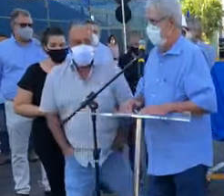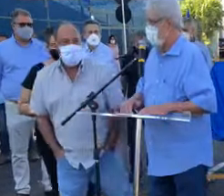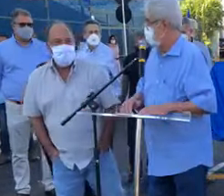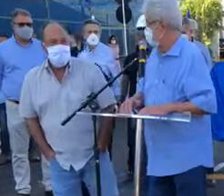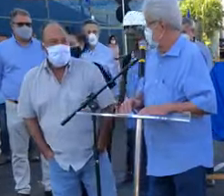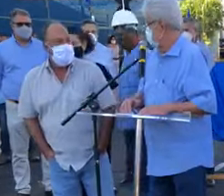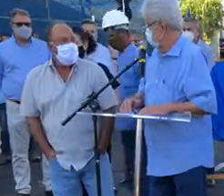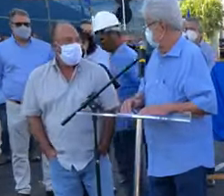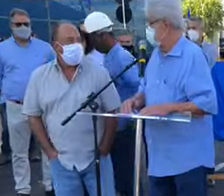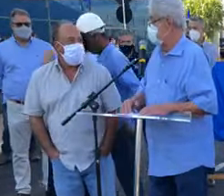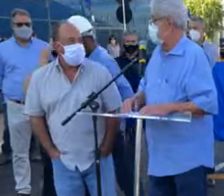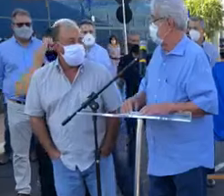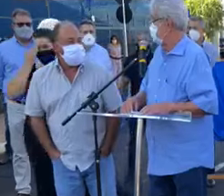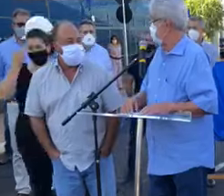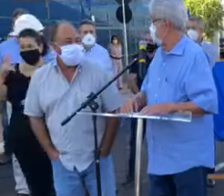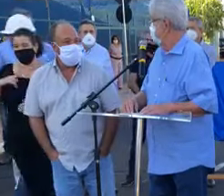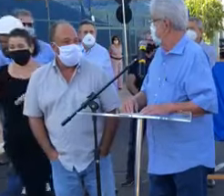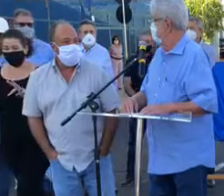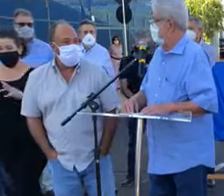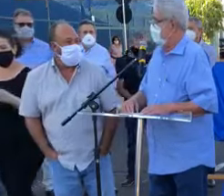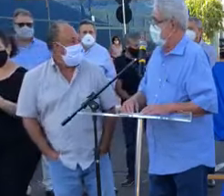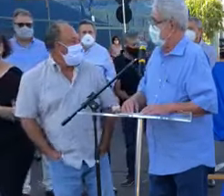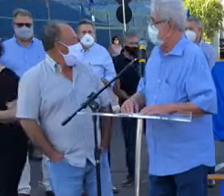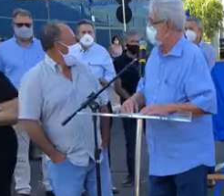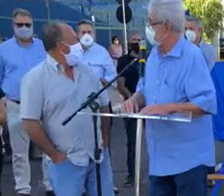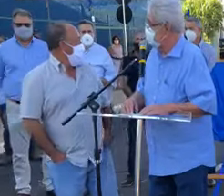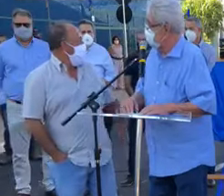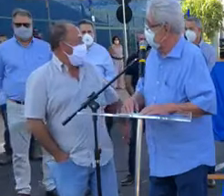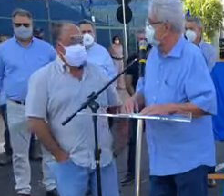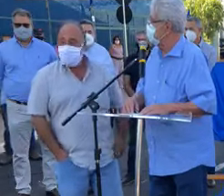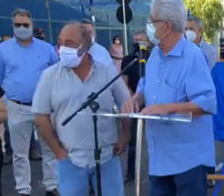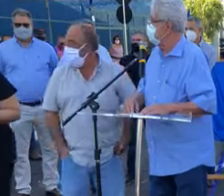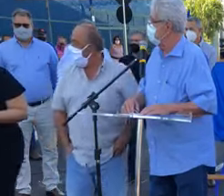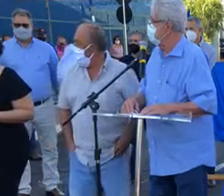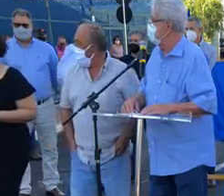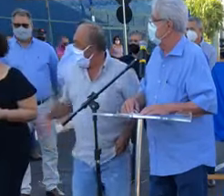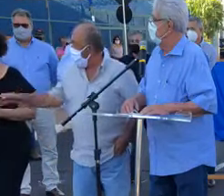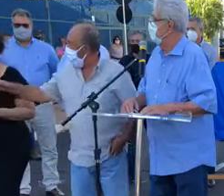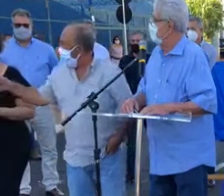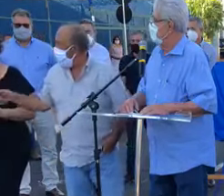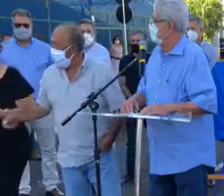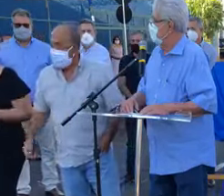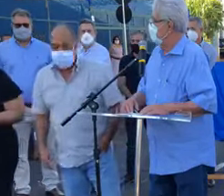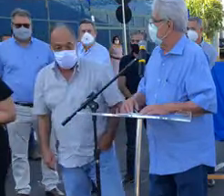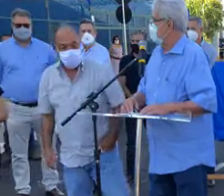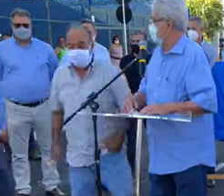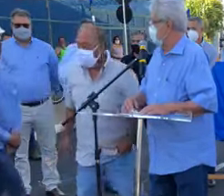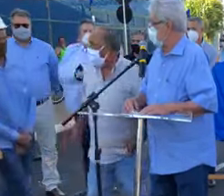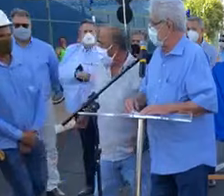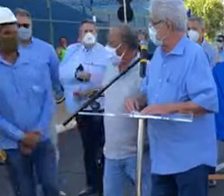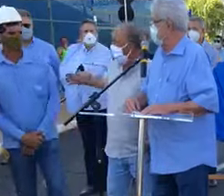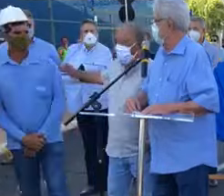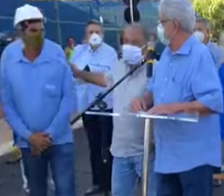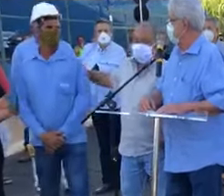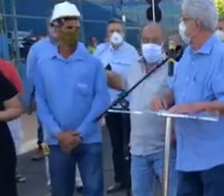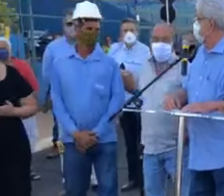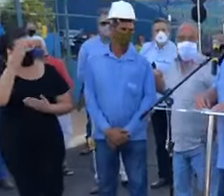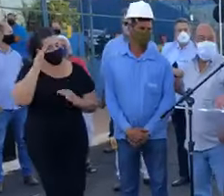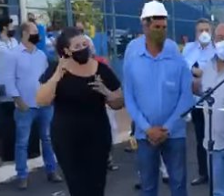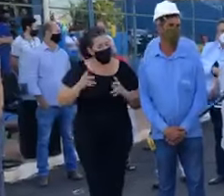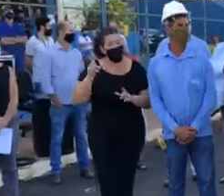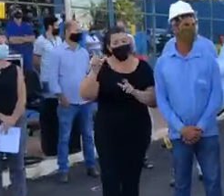outro. Eu quero agradecer vocês, e agradecendo vocês, eu quero agradecer a todos os